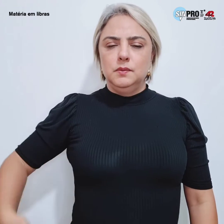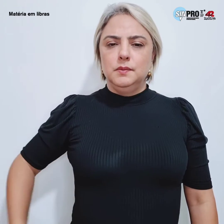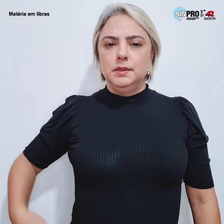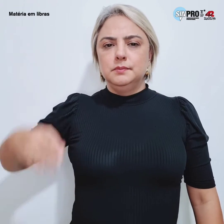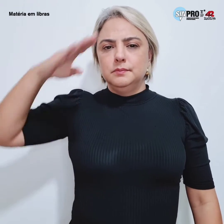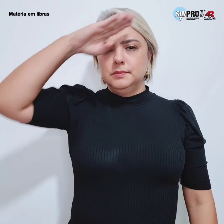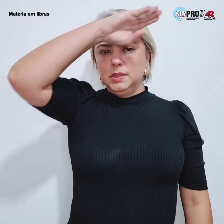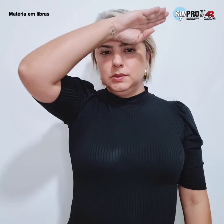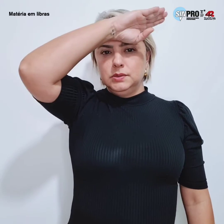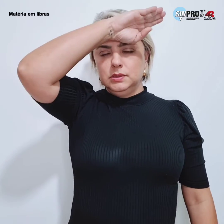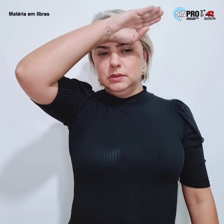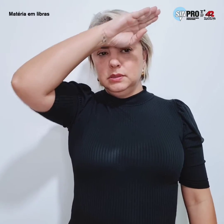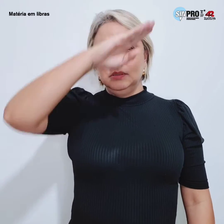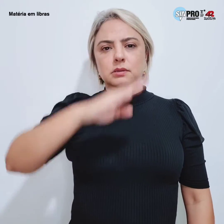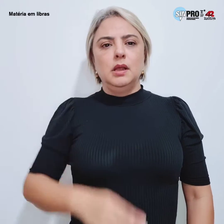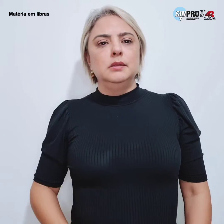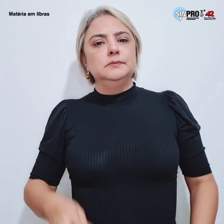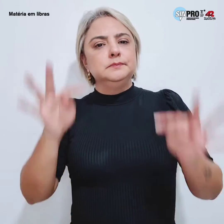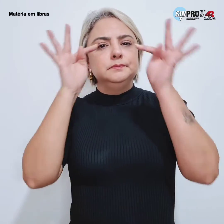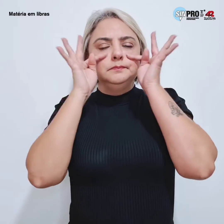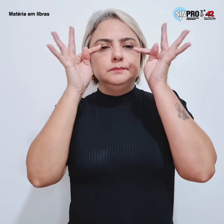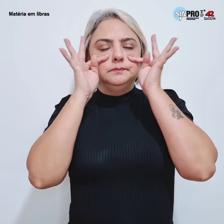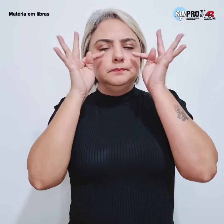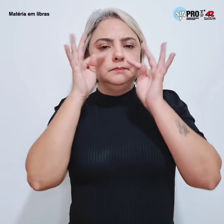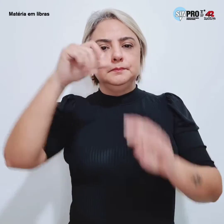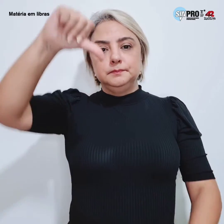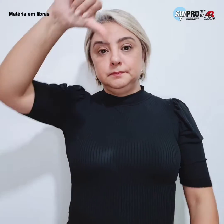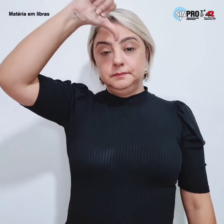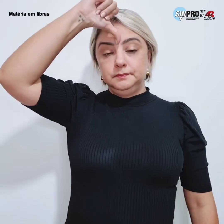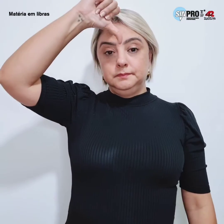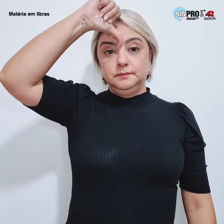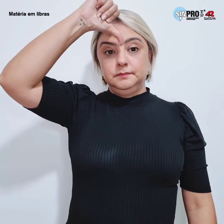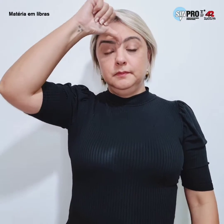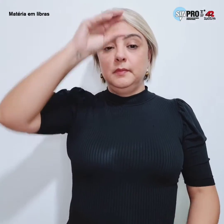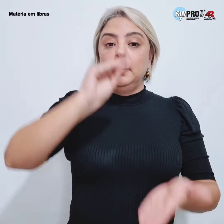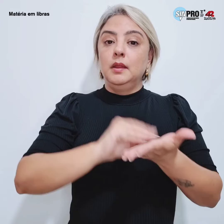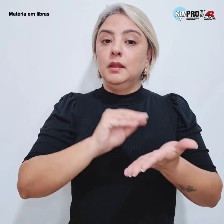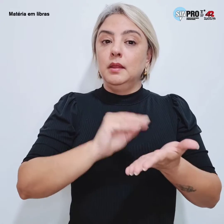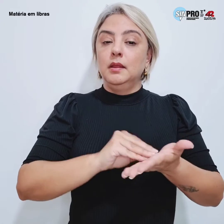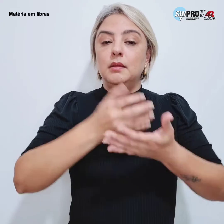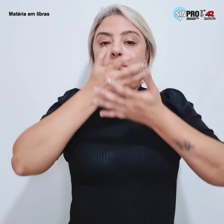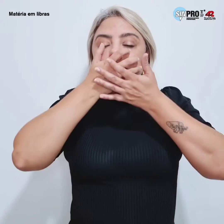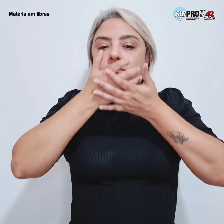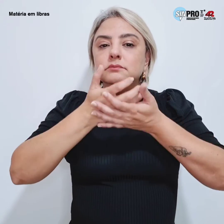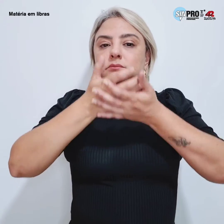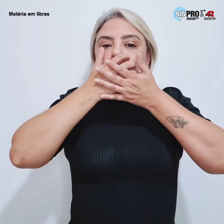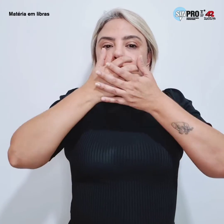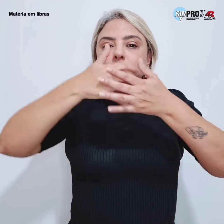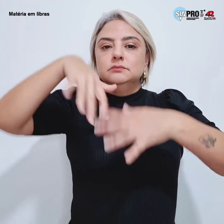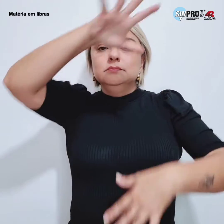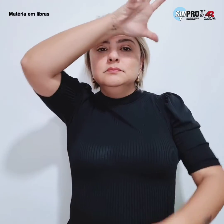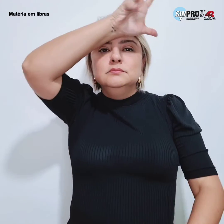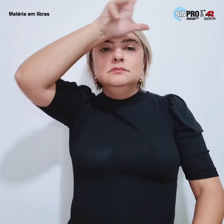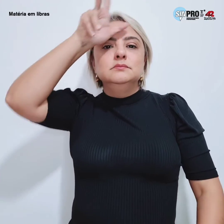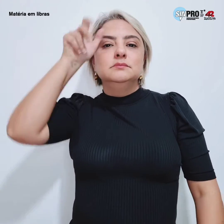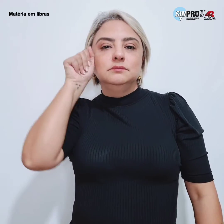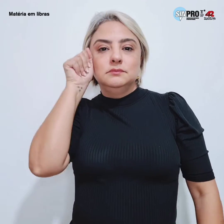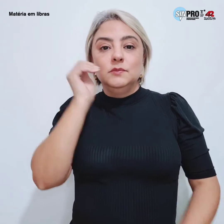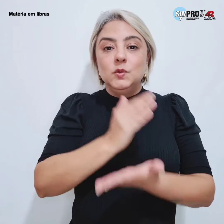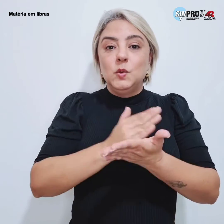Bolsonaro nas declarações de Pazuello sobre a falta de oxigênio em Manaus no início do ano, o